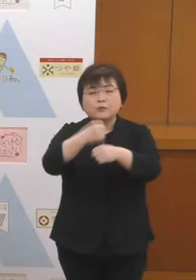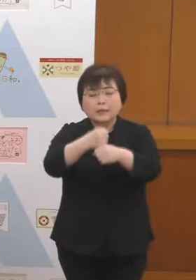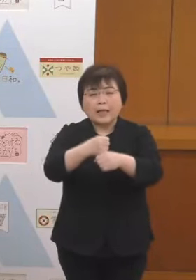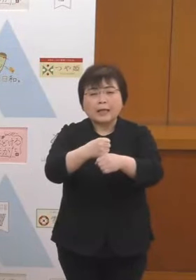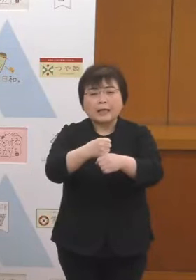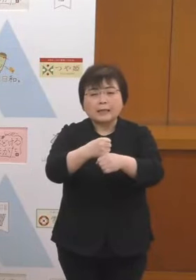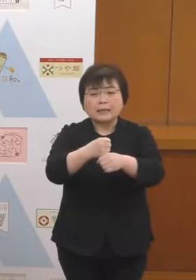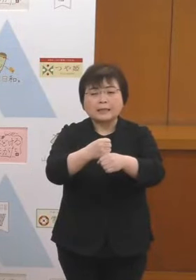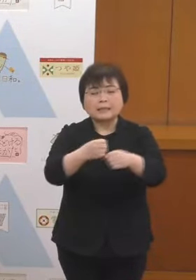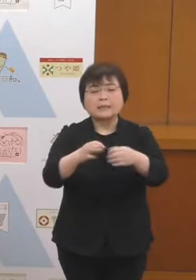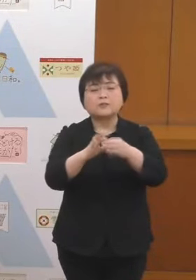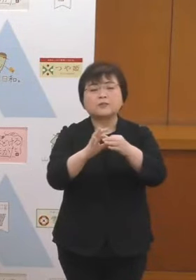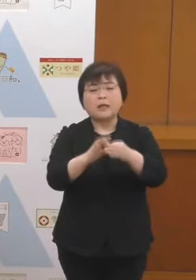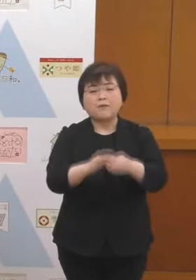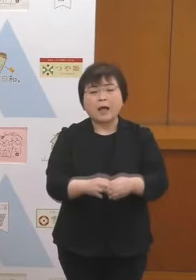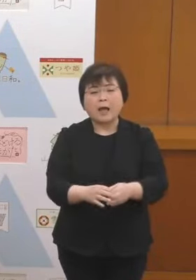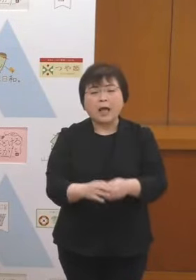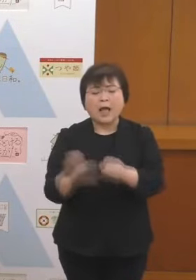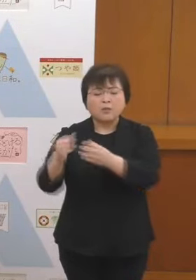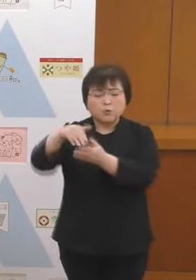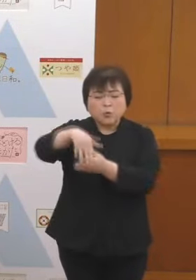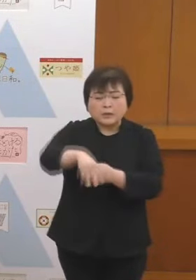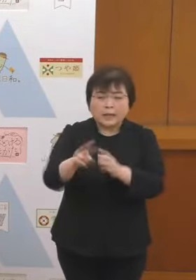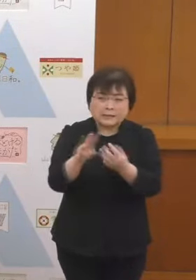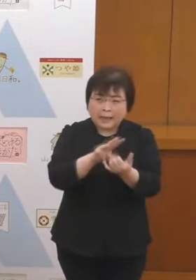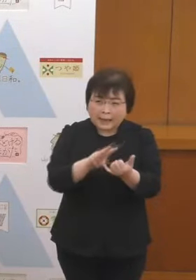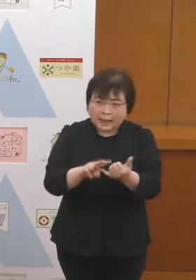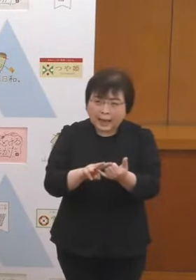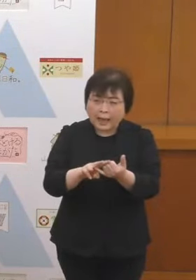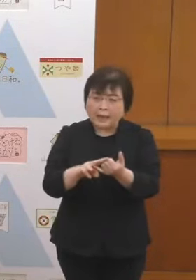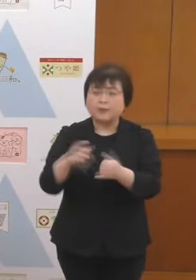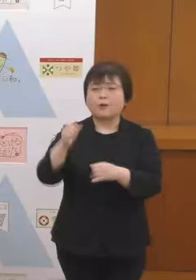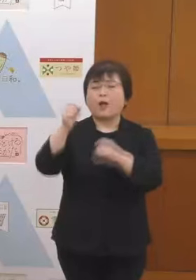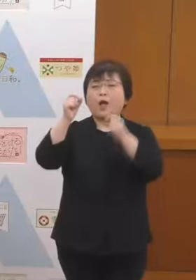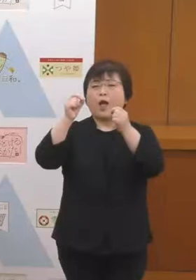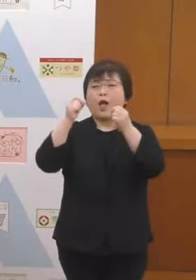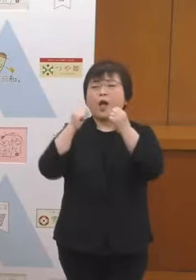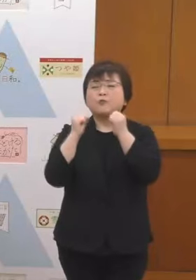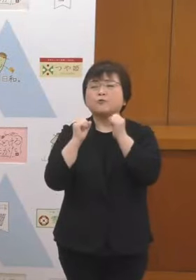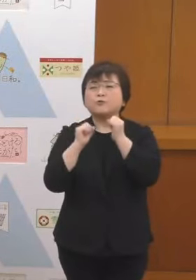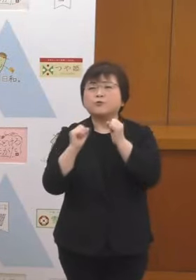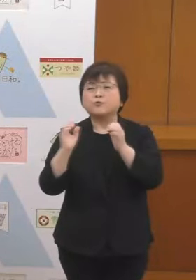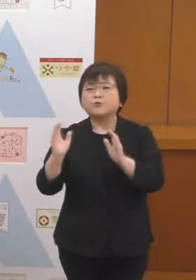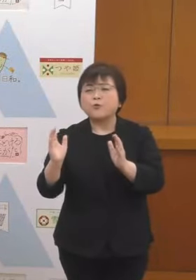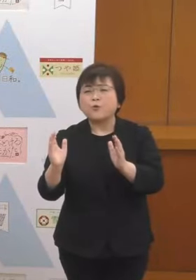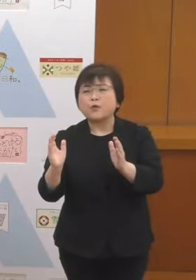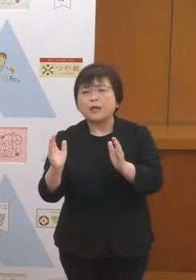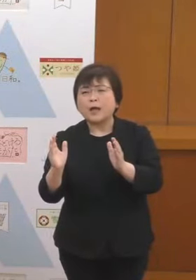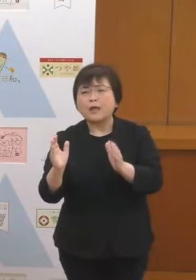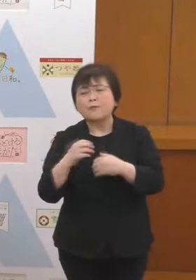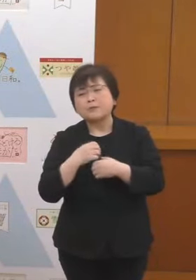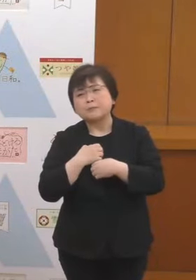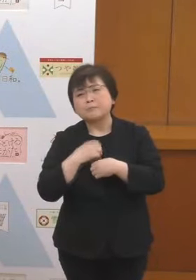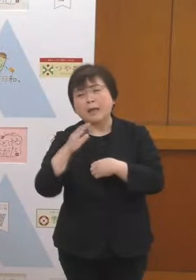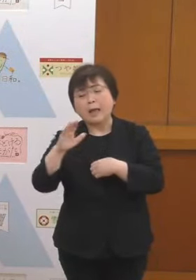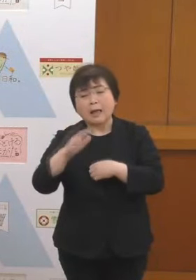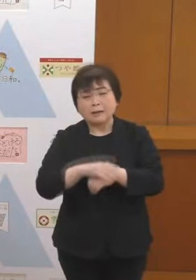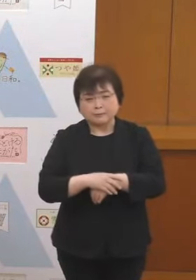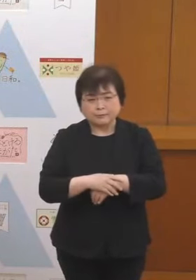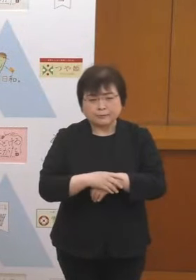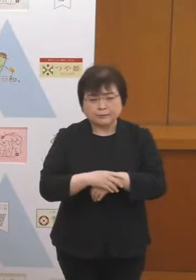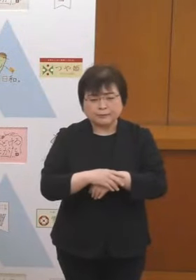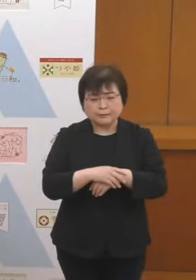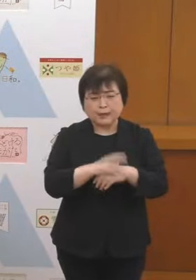やえ冬のま当期間の維持管理への懸念があり同社に対して